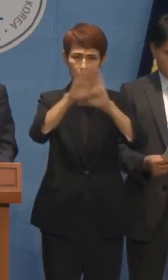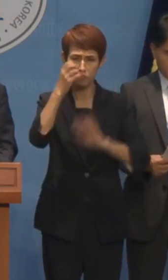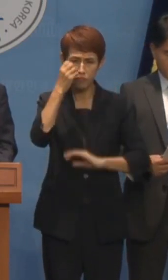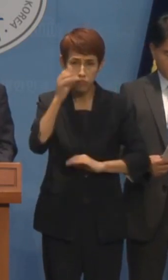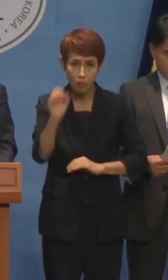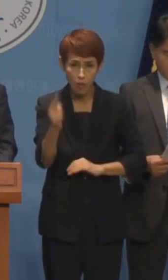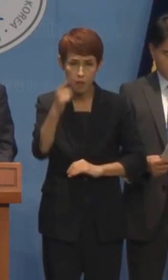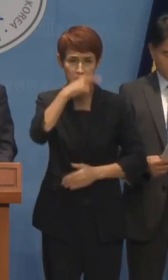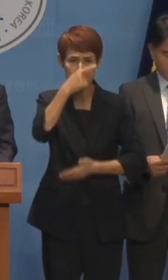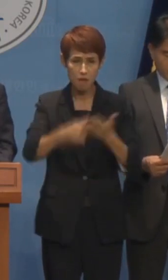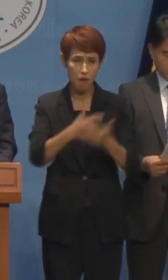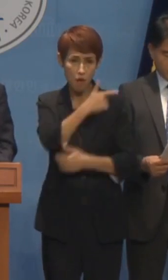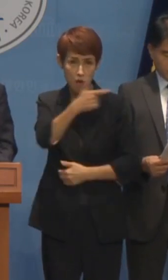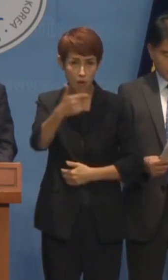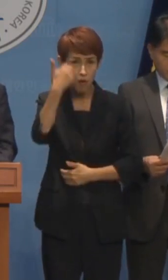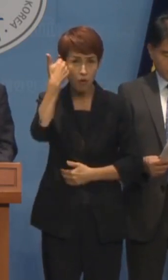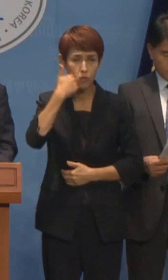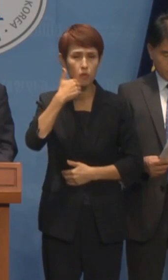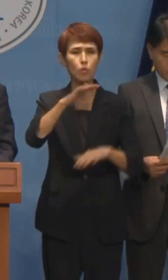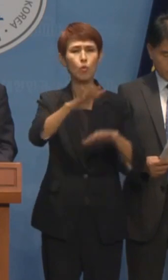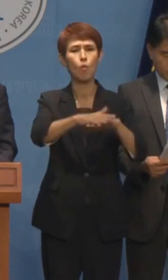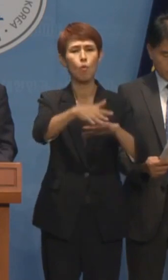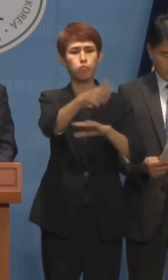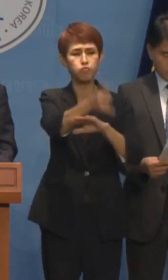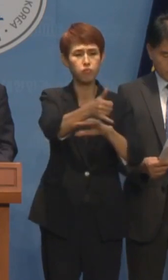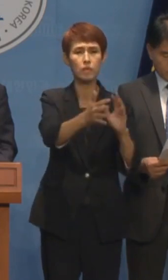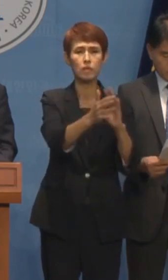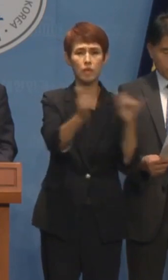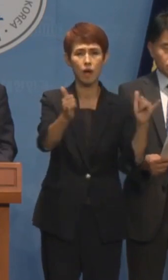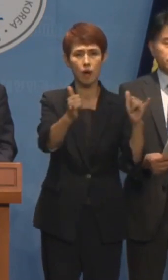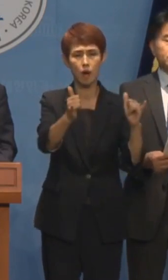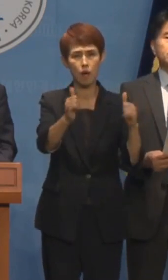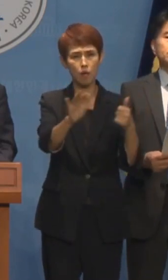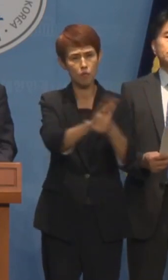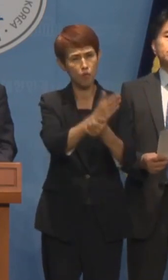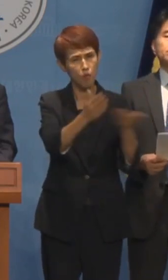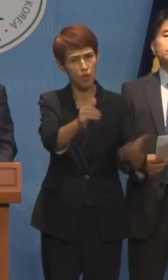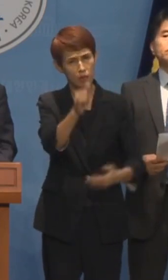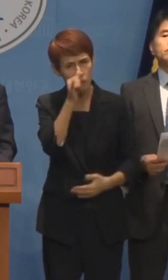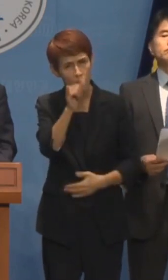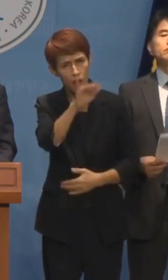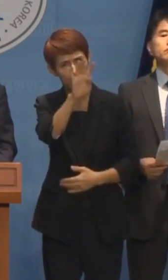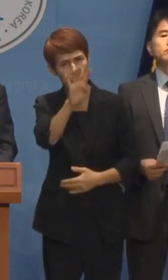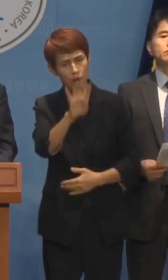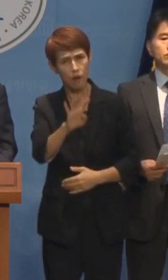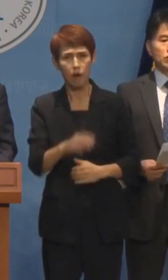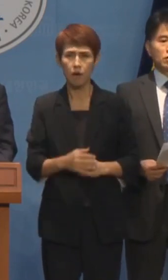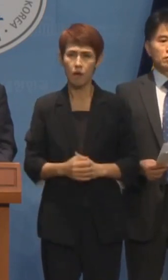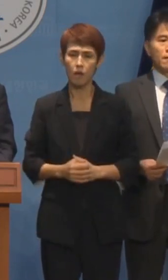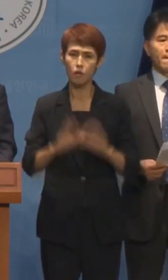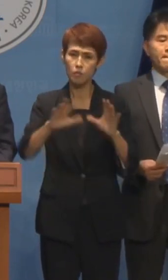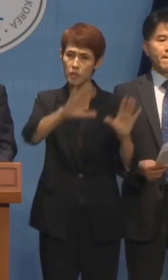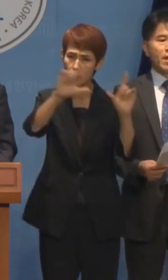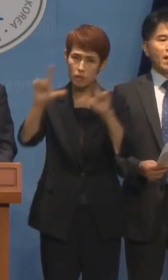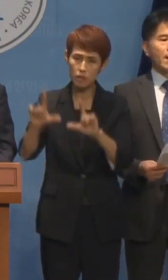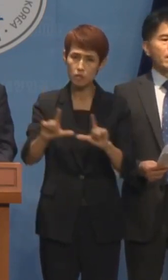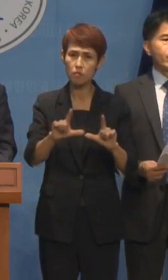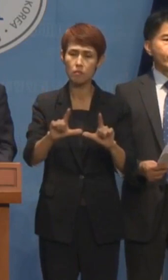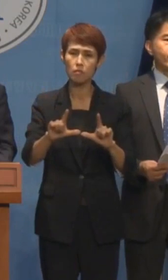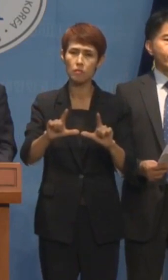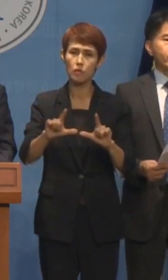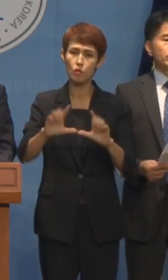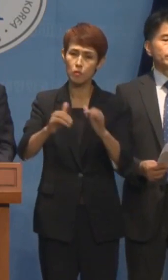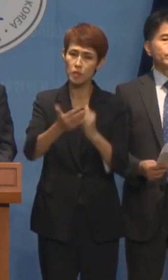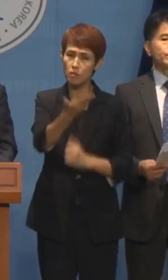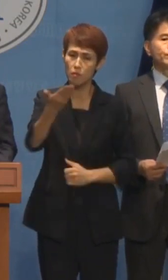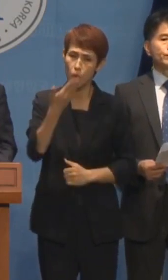큰 피해를 보고 있는 농어민에 대한 고려가 있는 것인지, 국민 먹거리에 안정적 공급에 대한